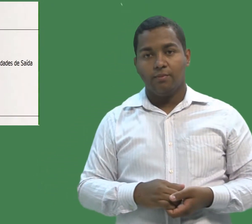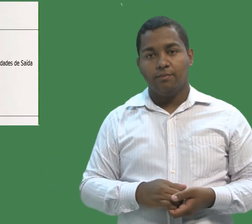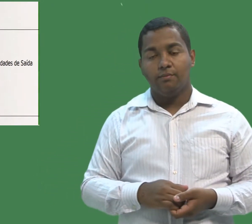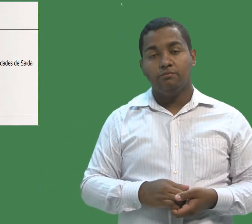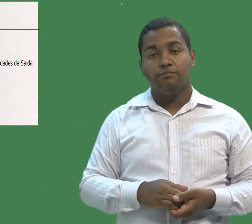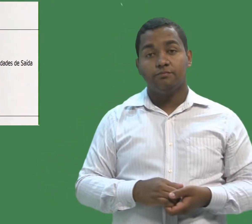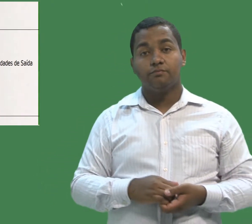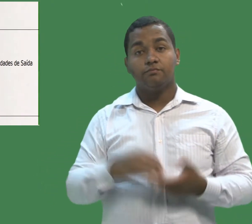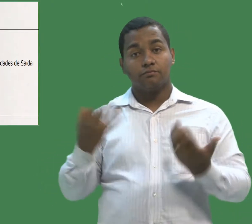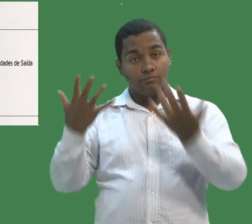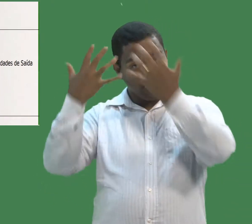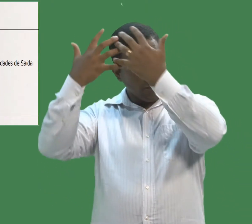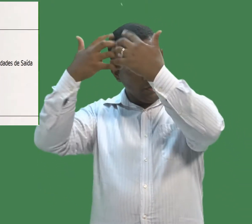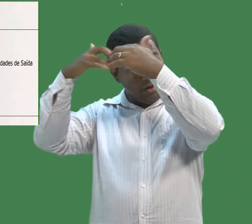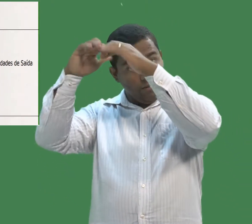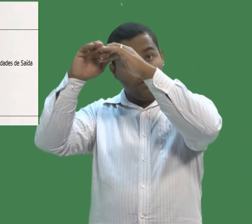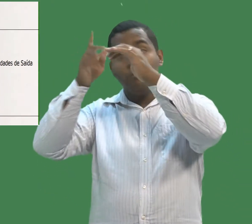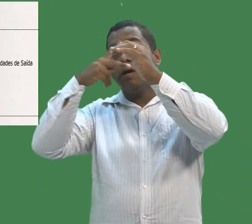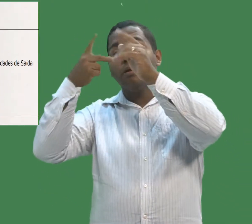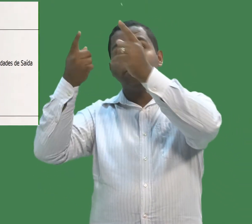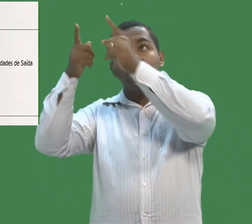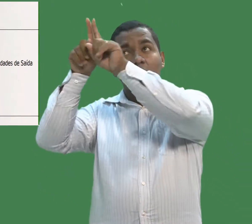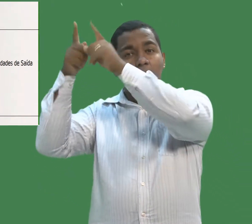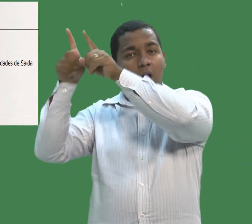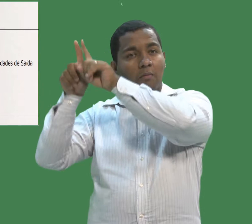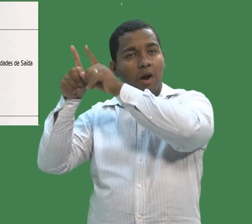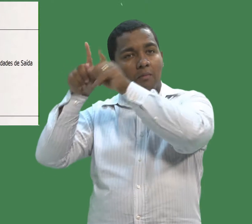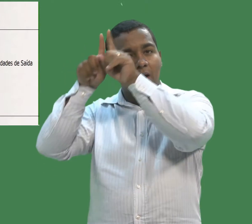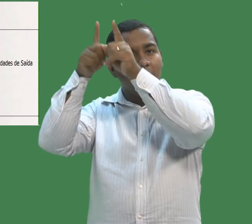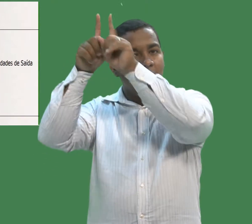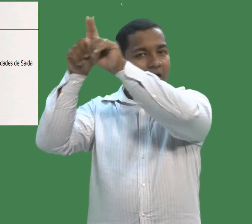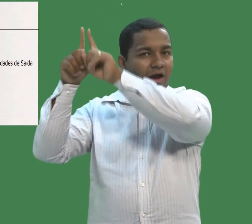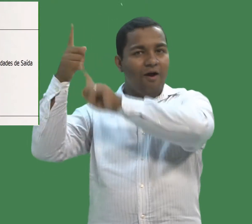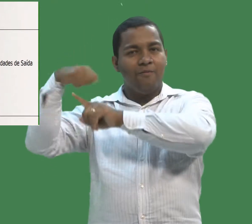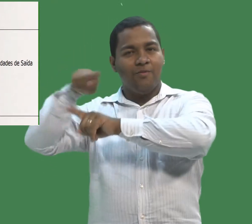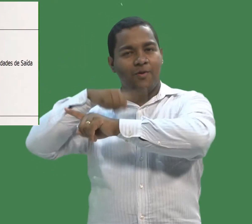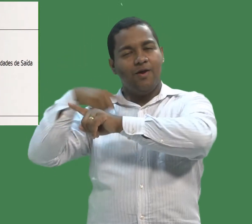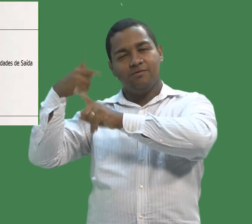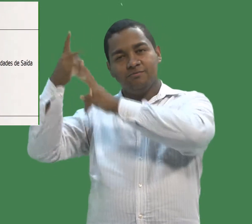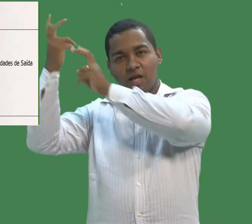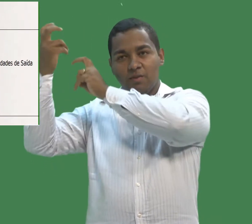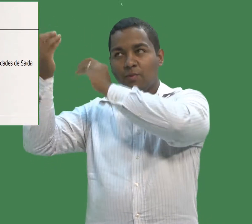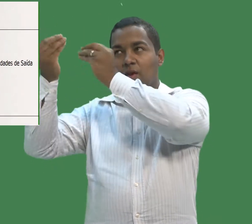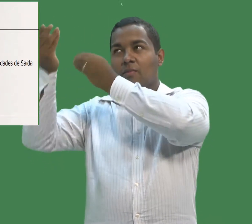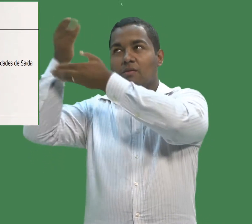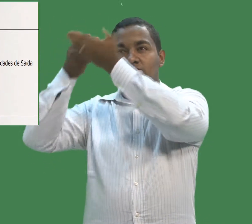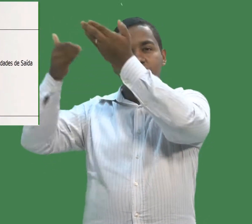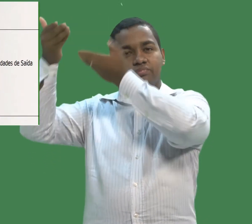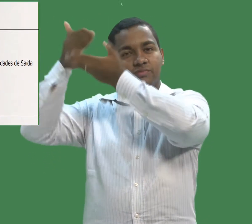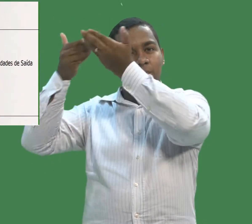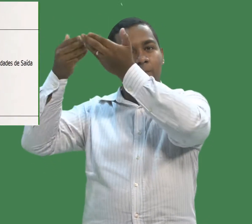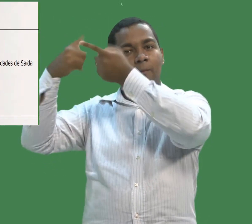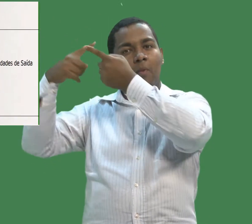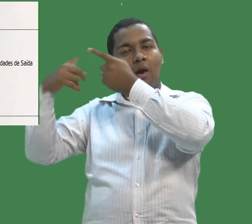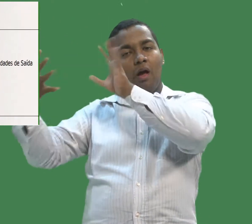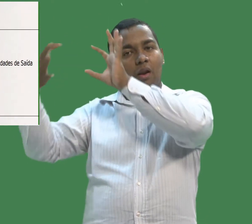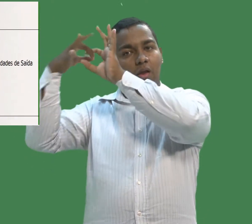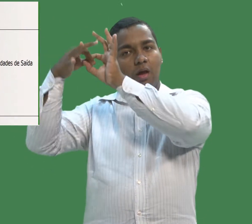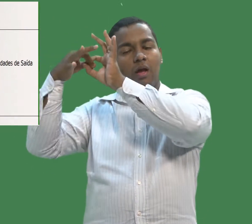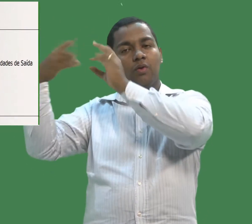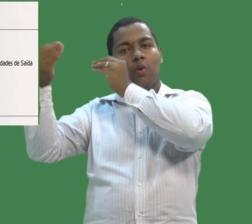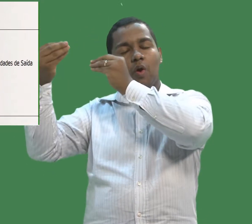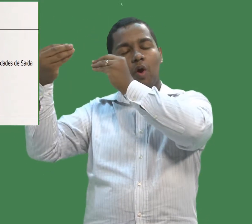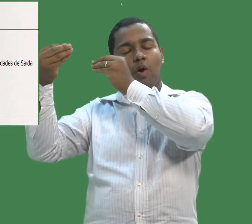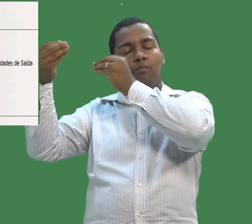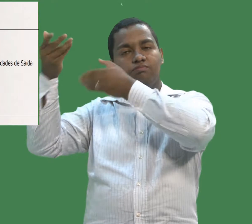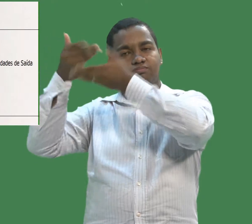frente também. E é onde nós vamos ter aqui o cérebro que vai ativar realmente essas informações de entrada, que também podemos ver como unidades intermediárias. Por